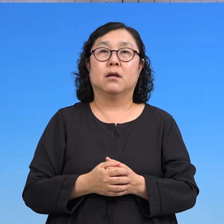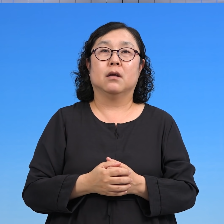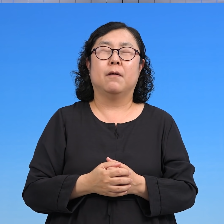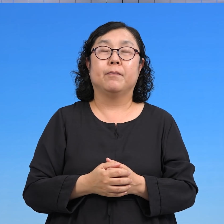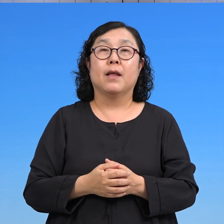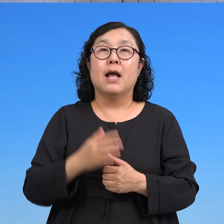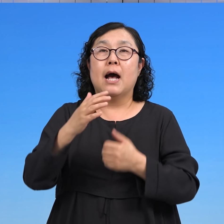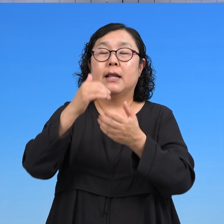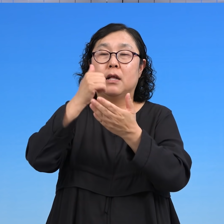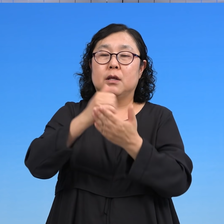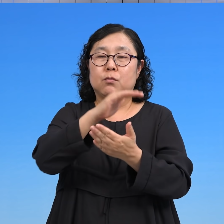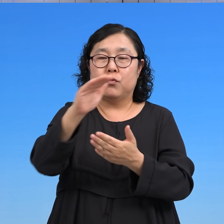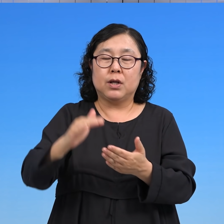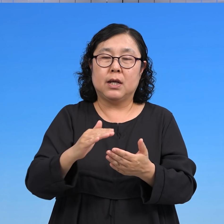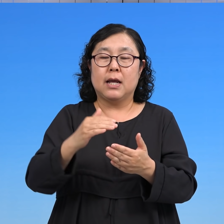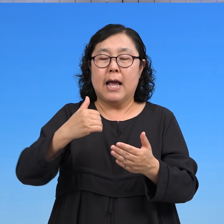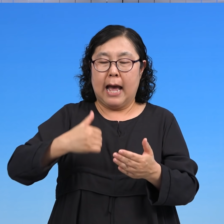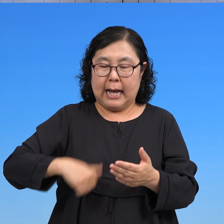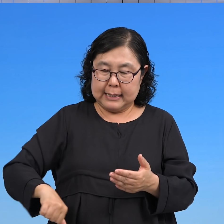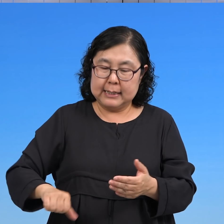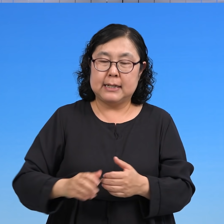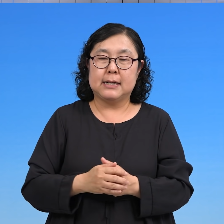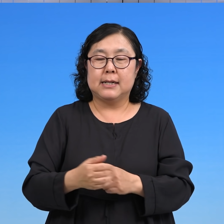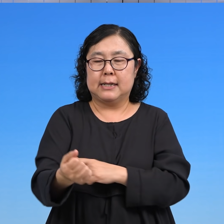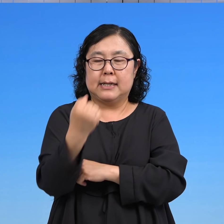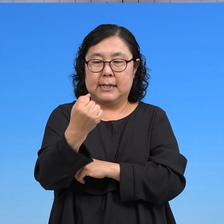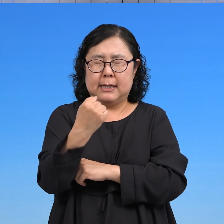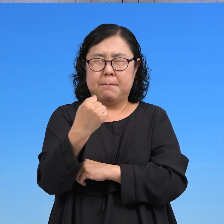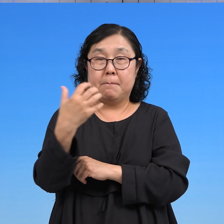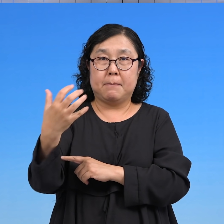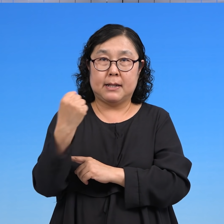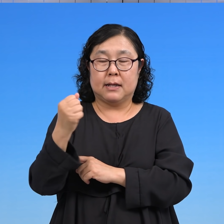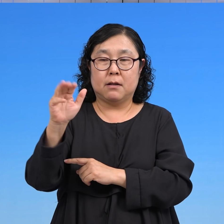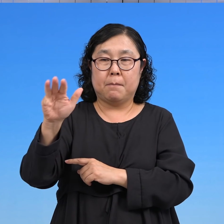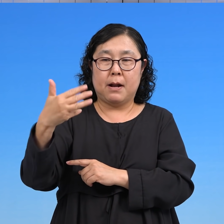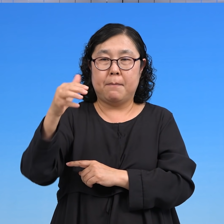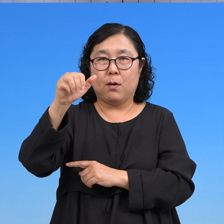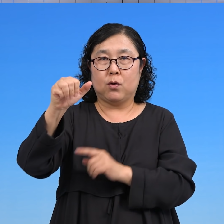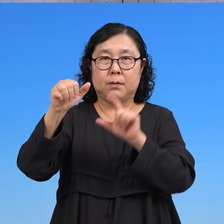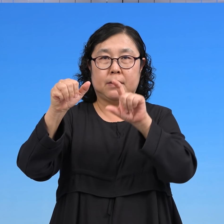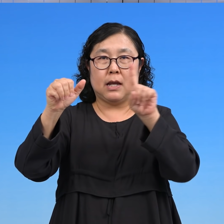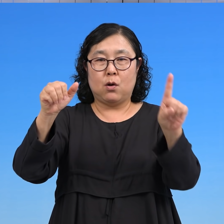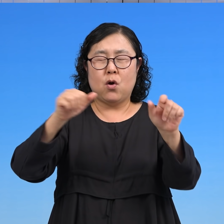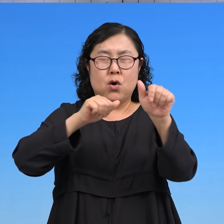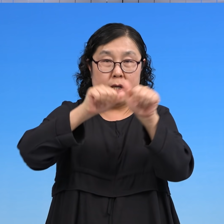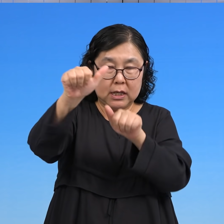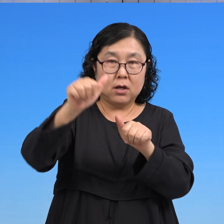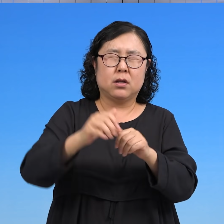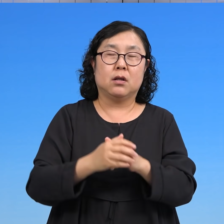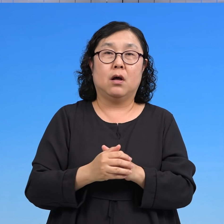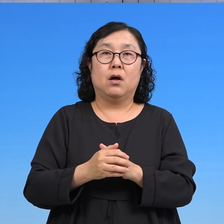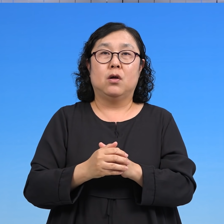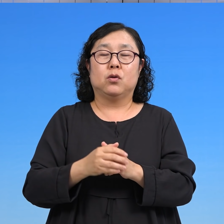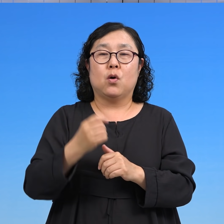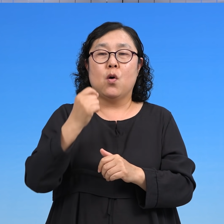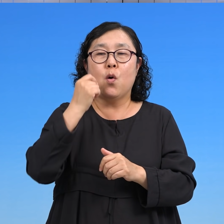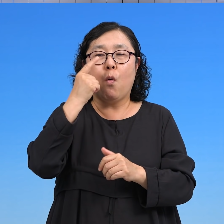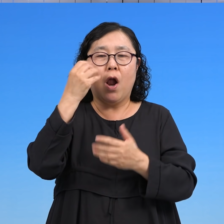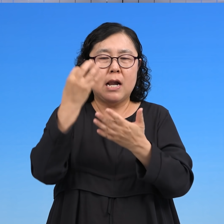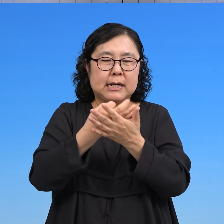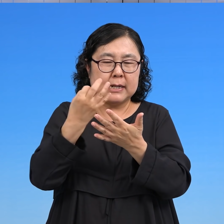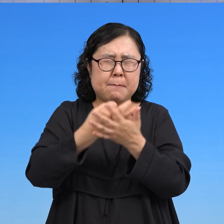온통 부르짖는 건 하나님 우리 아들 불받아 850대 1 이겨 좋은 대학 가게 해주시기 원합니다. 우리 남편 월급